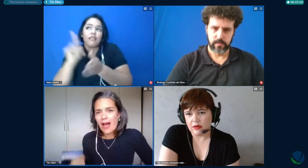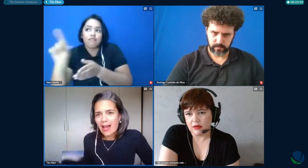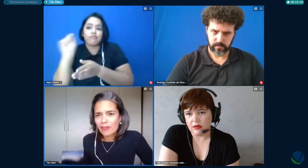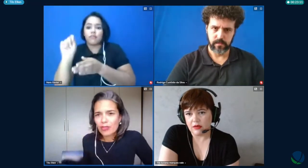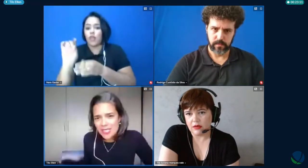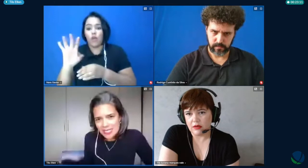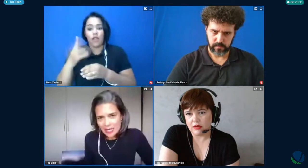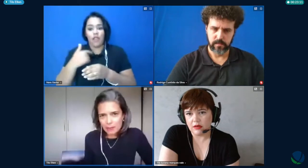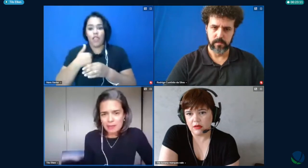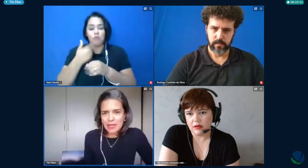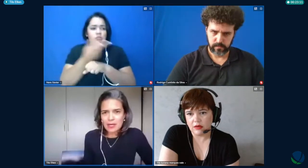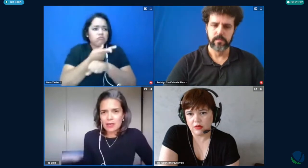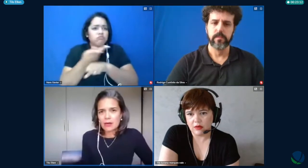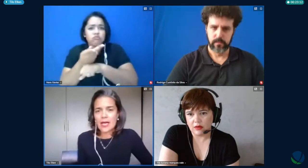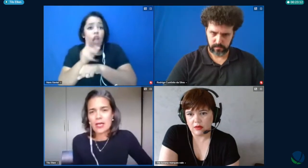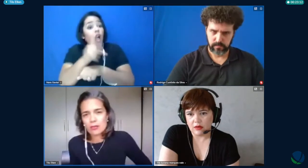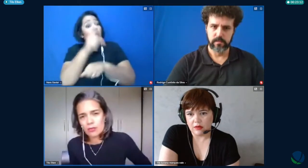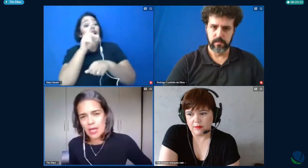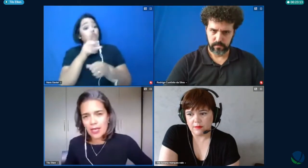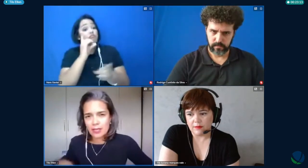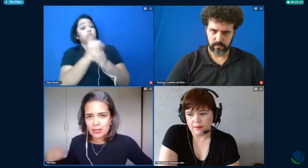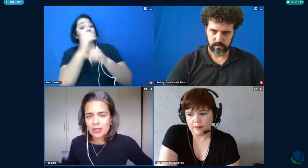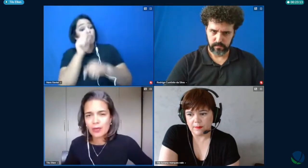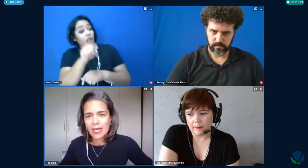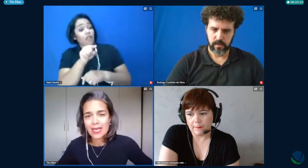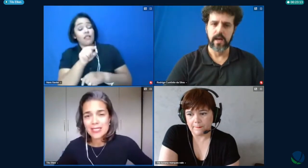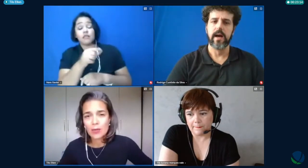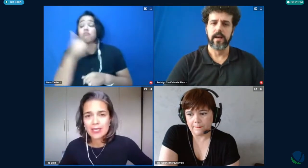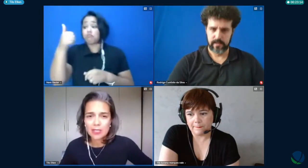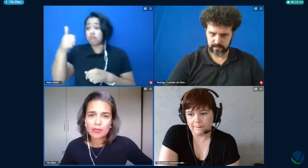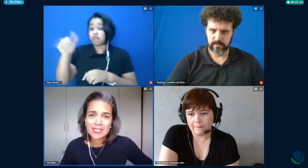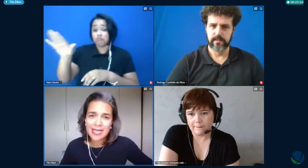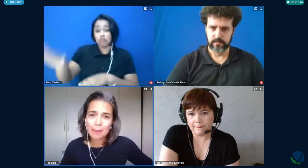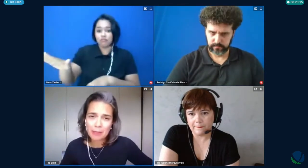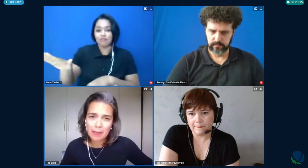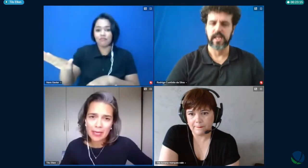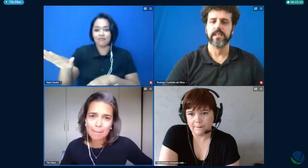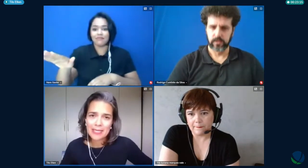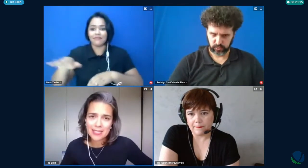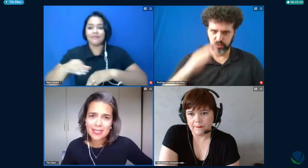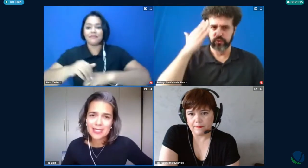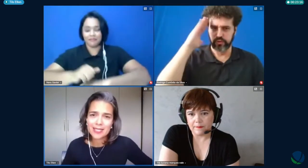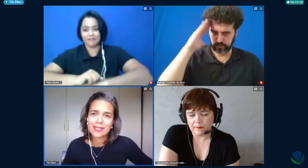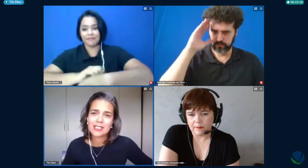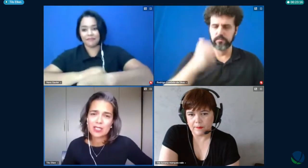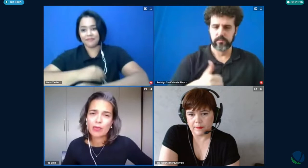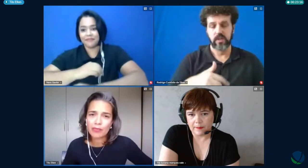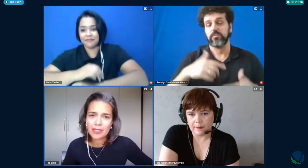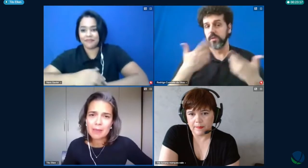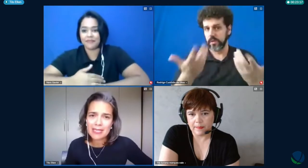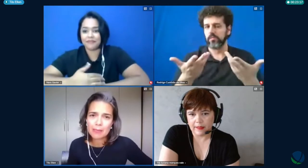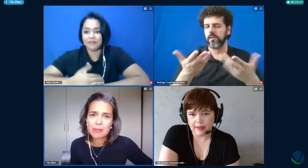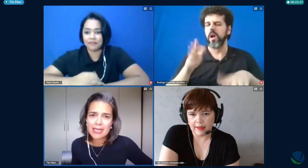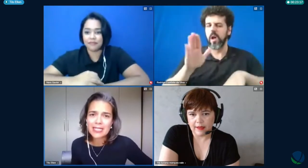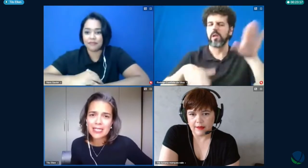relação a você ser a primeira... não em relação à Silva ser a primeira pesquisa desenvolvida, mas a primeira que